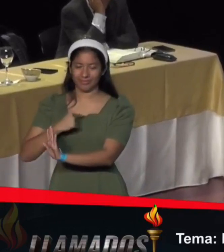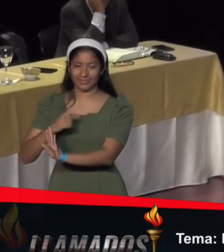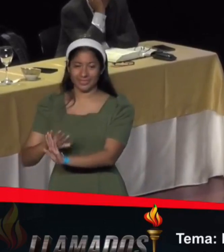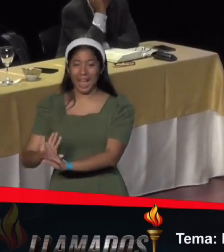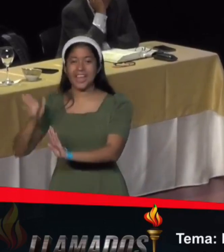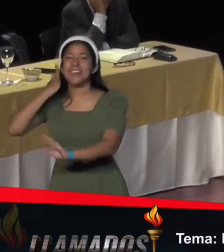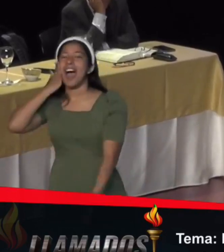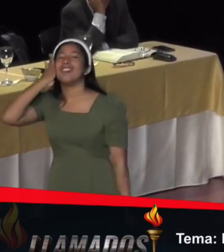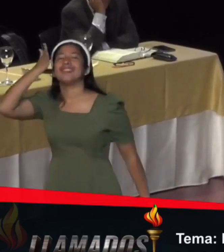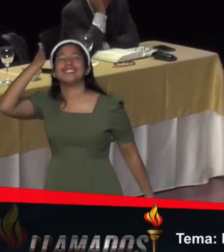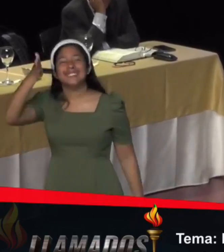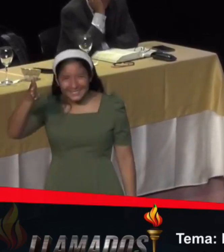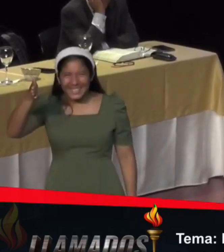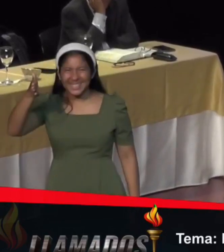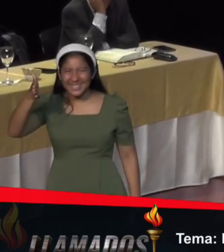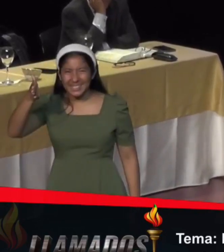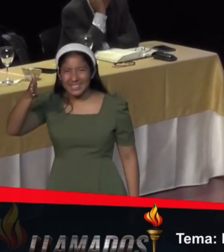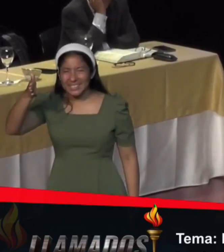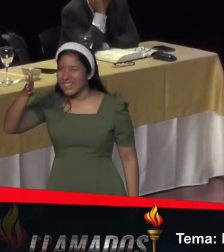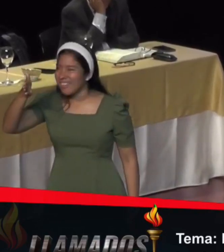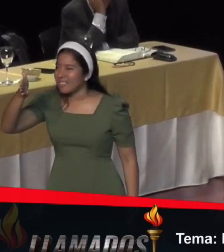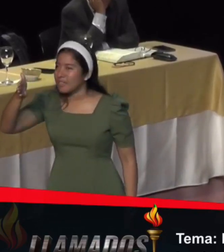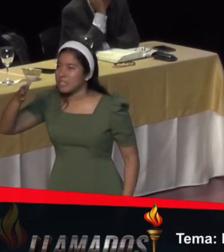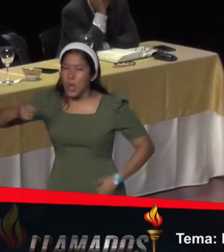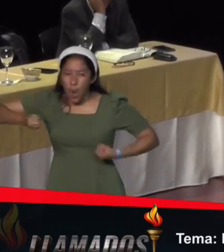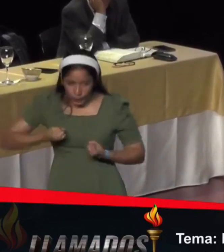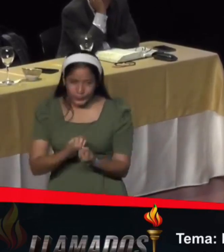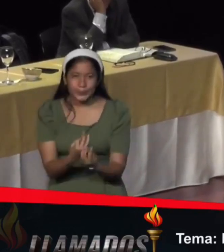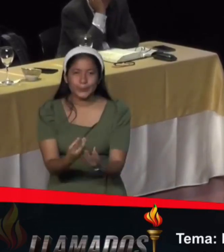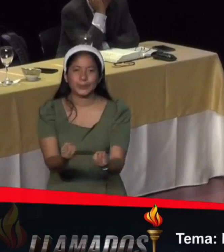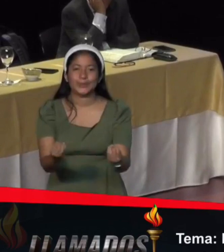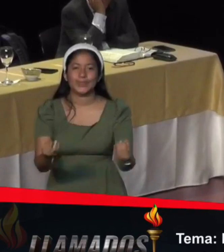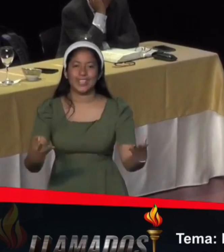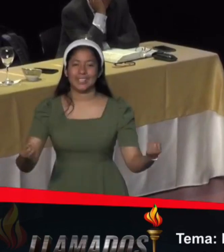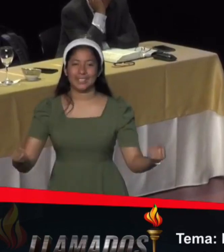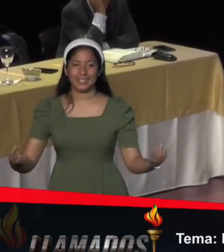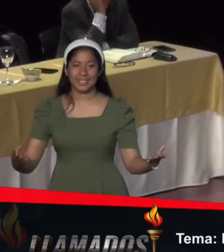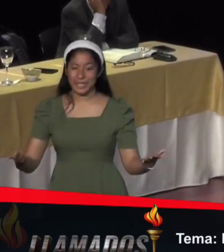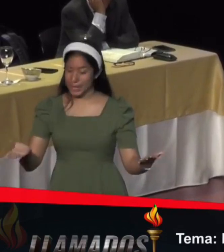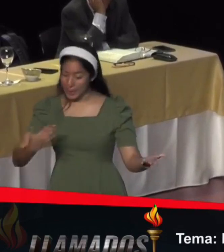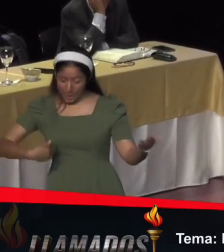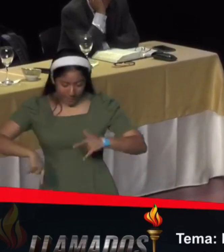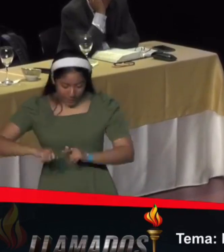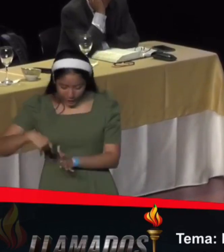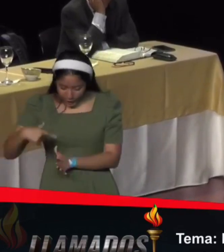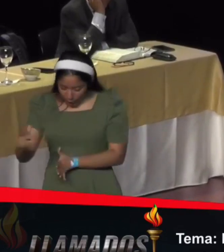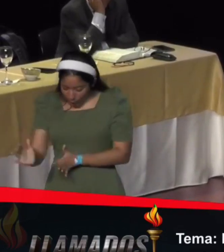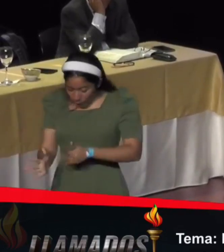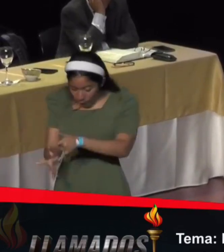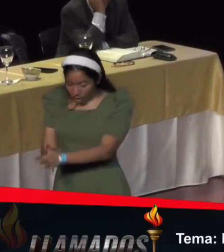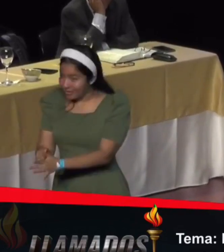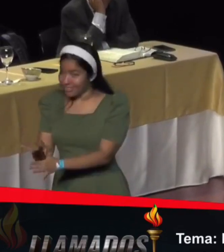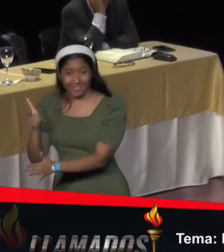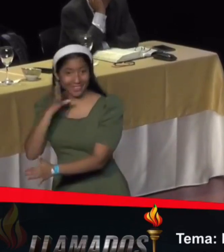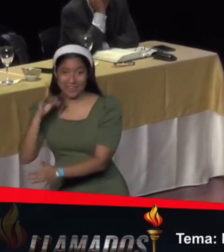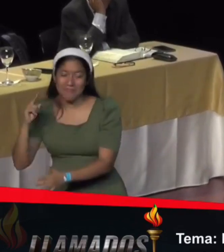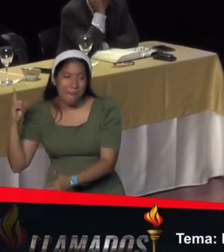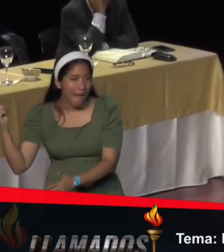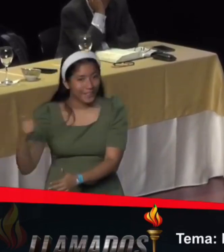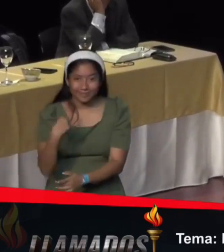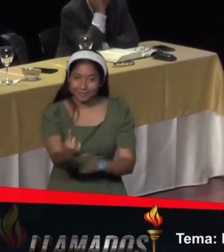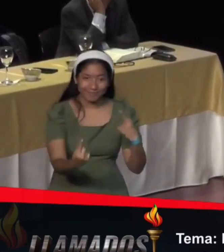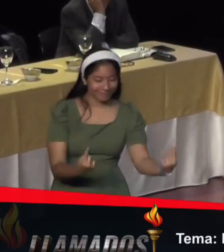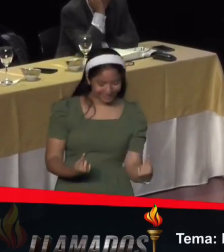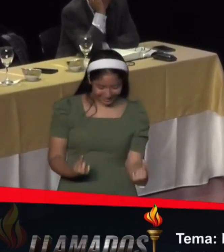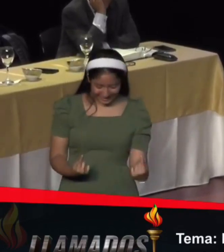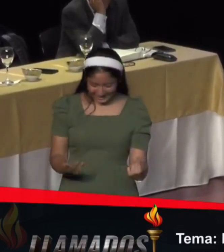Esto va más allá de las multitudes. El muchachito del arpa, el que no era llamado, el que ni